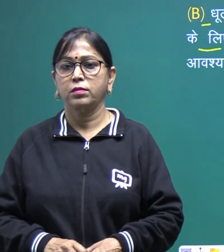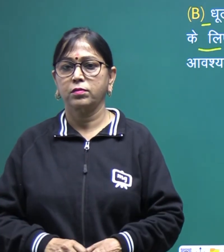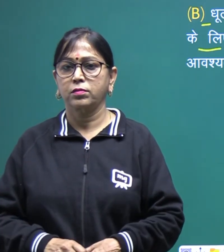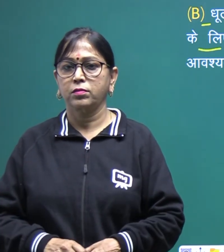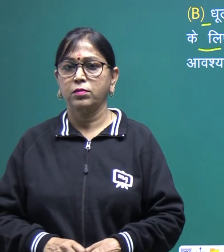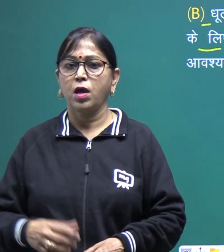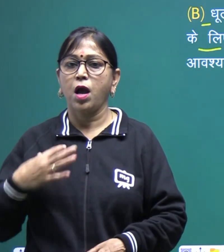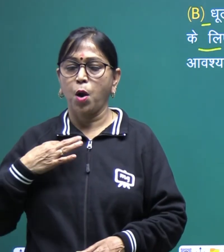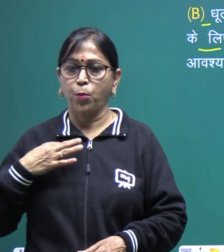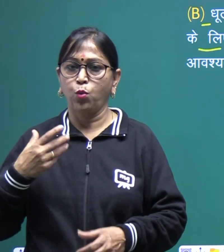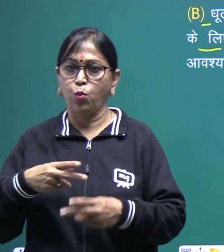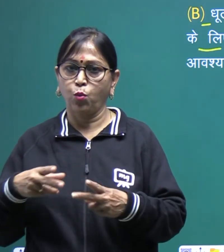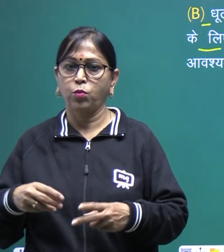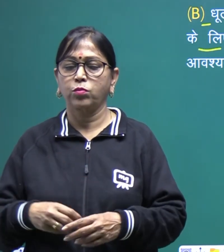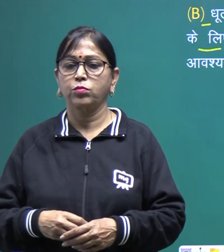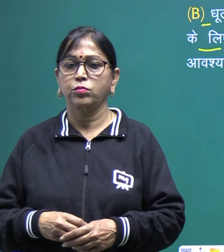कपड़ों को